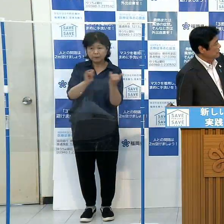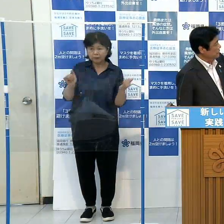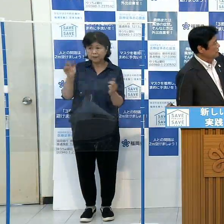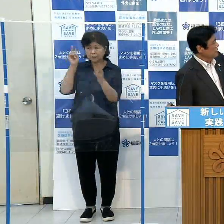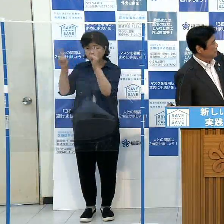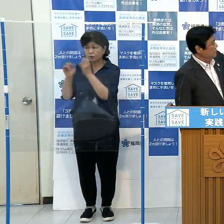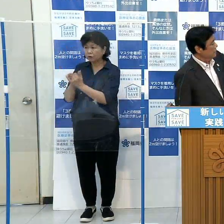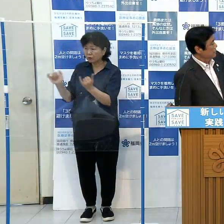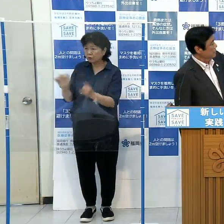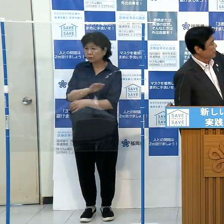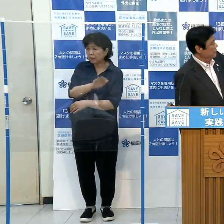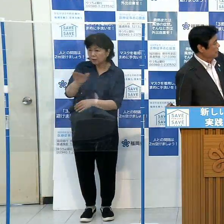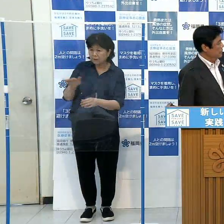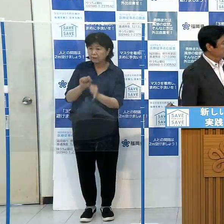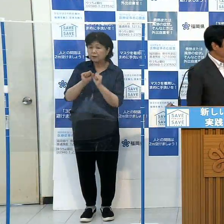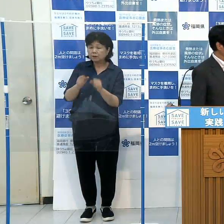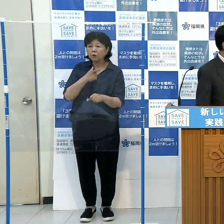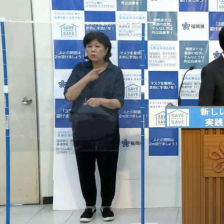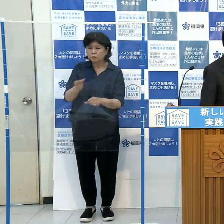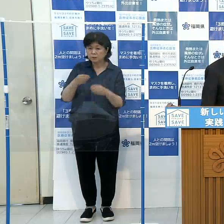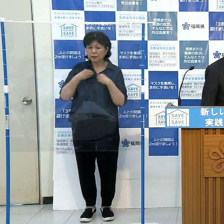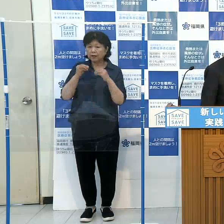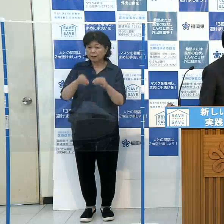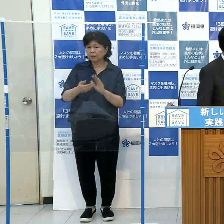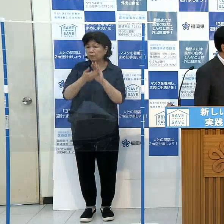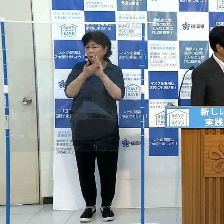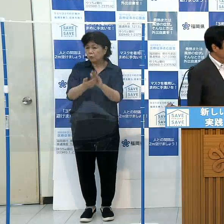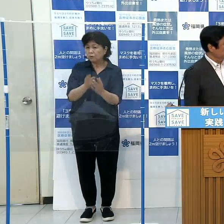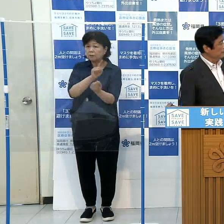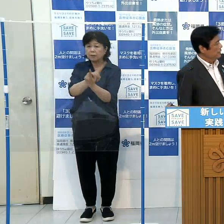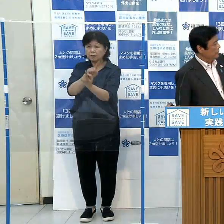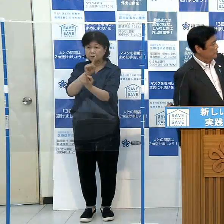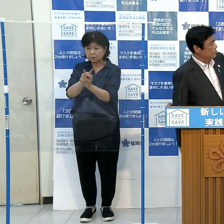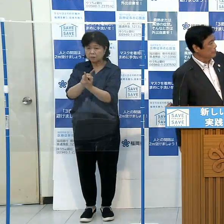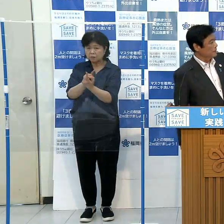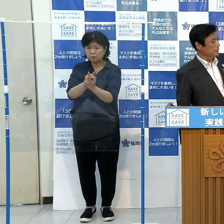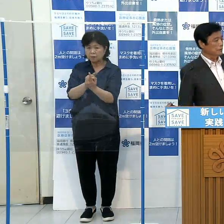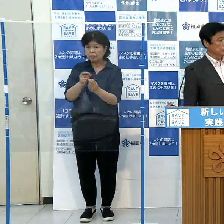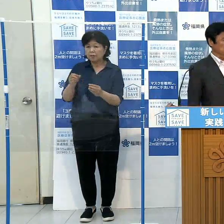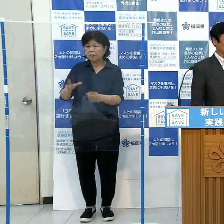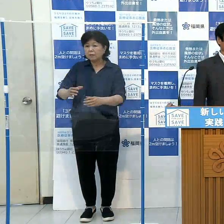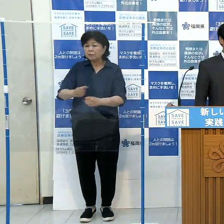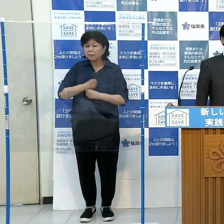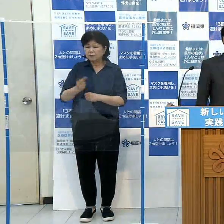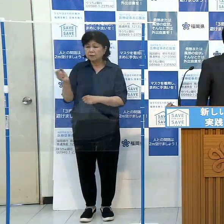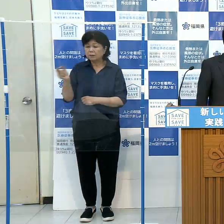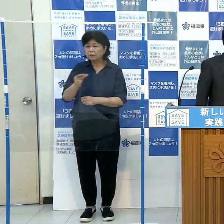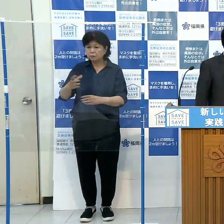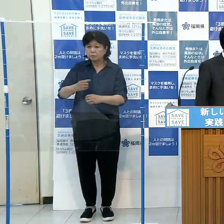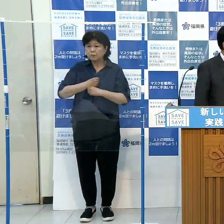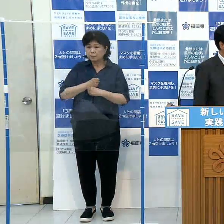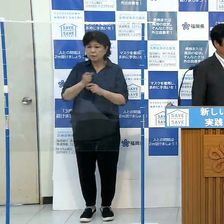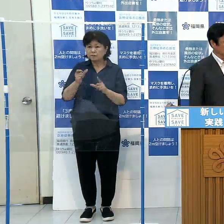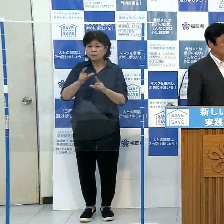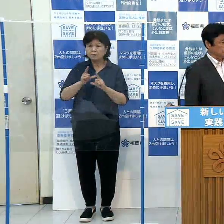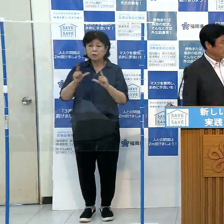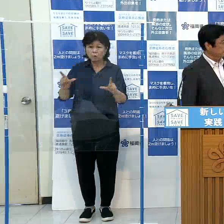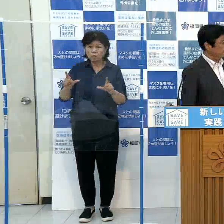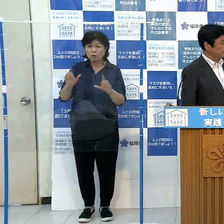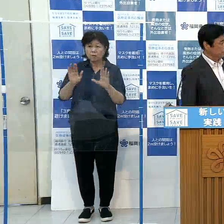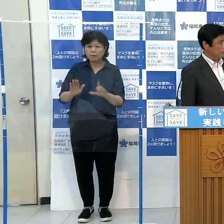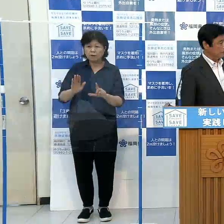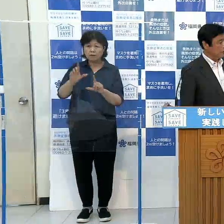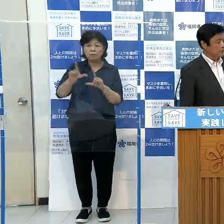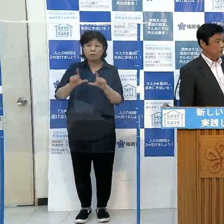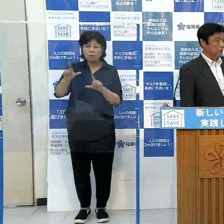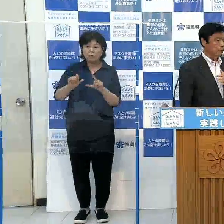の方々にやってもらいたい感染防止対策それぞれについて緊急メッセージ動画を今配信をしているところ